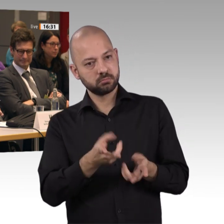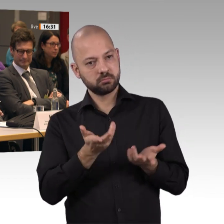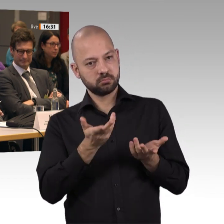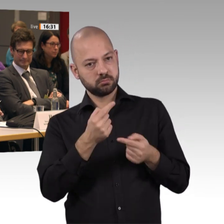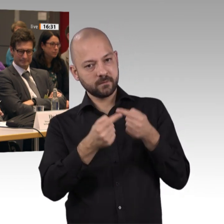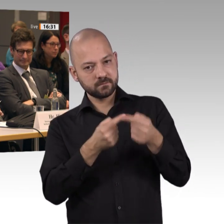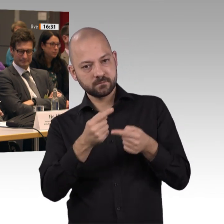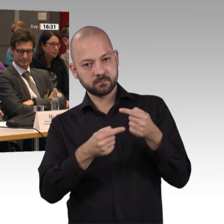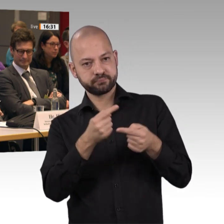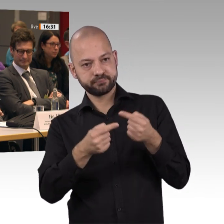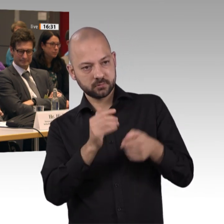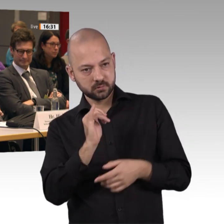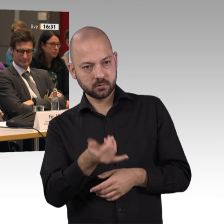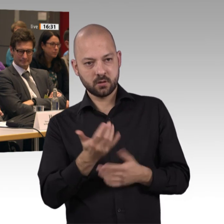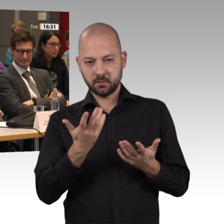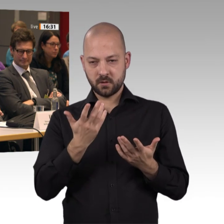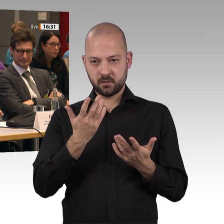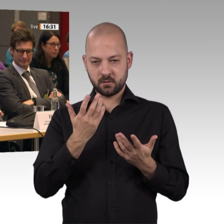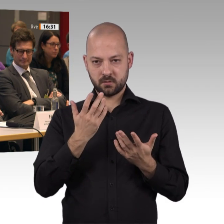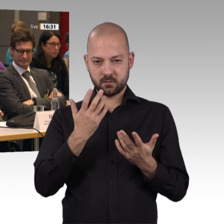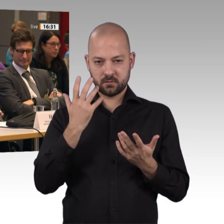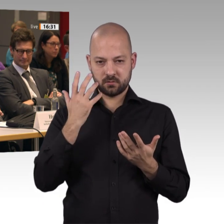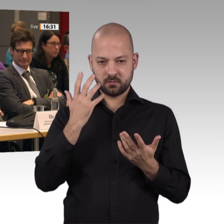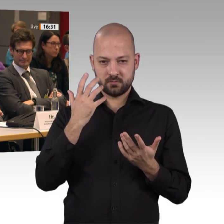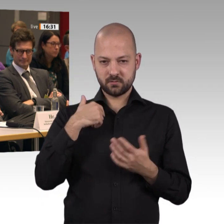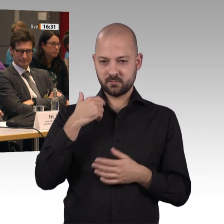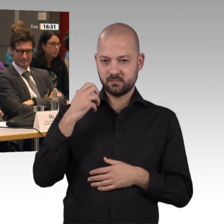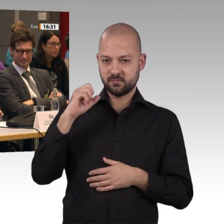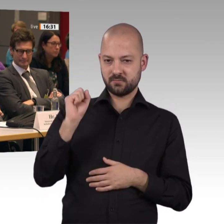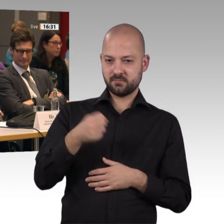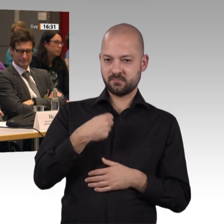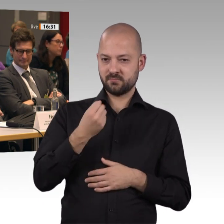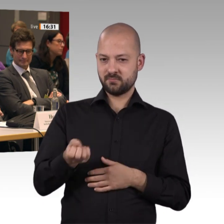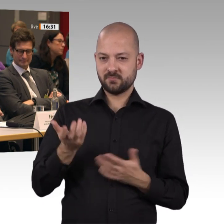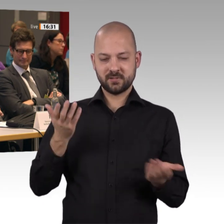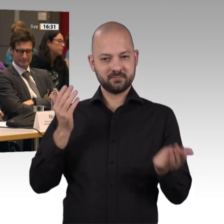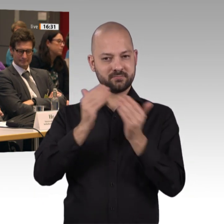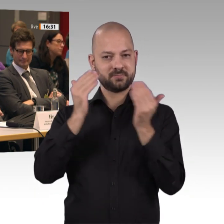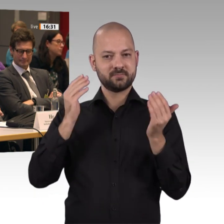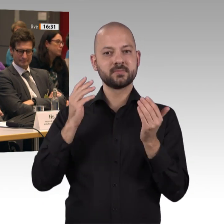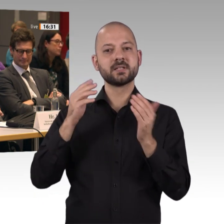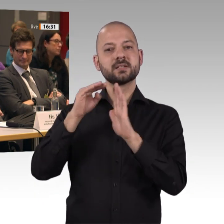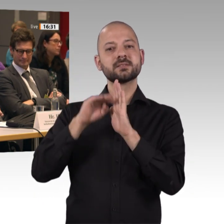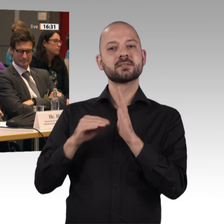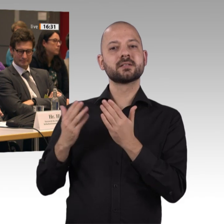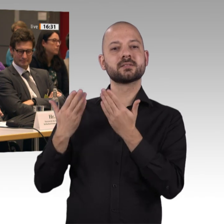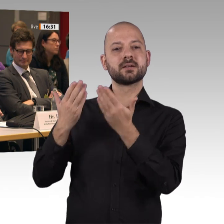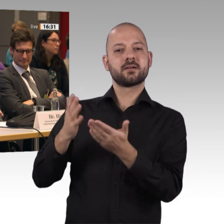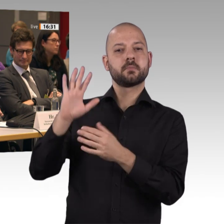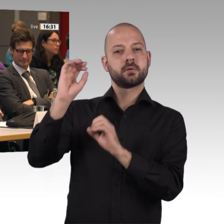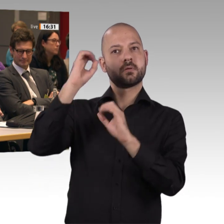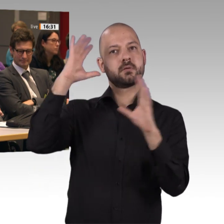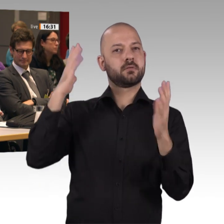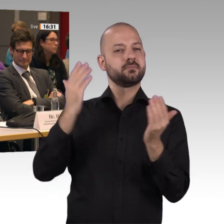wir ganz klar eine Klarstellung notwendig, dahingehend, dass eben Arbeitsassistenzleistungen bedarfsgerecht und natürlich auch garantiert